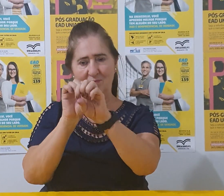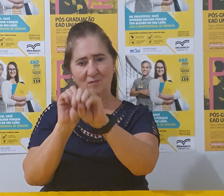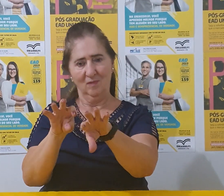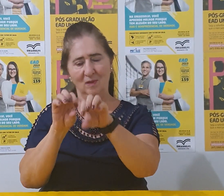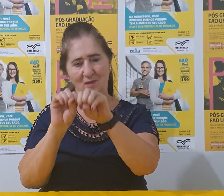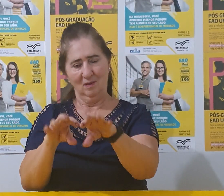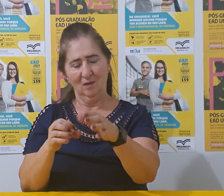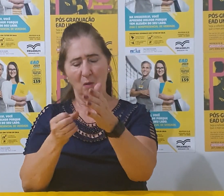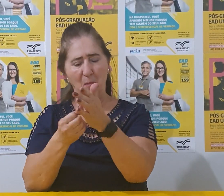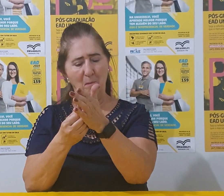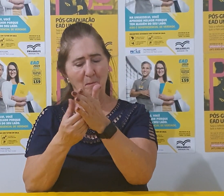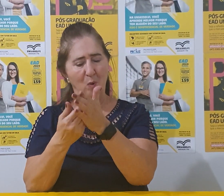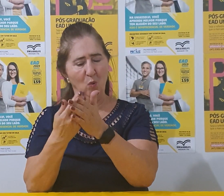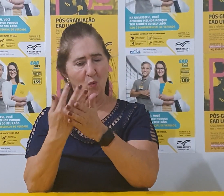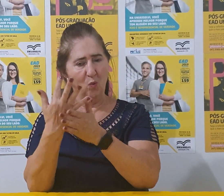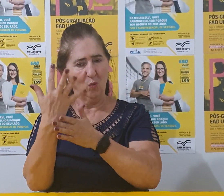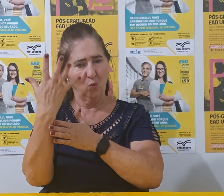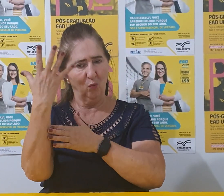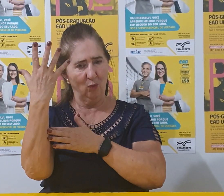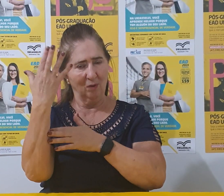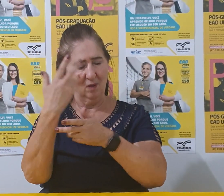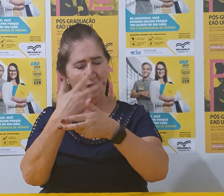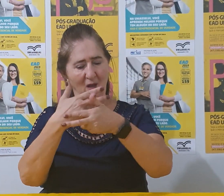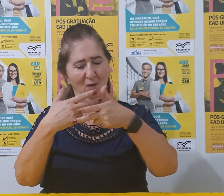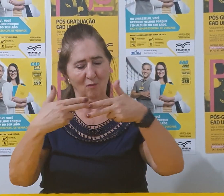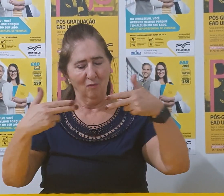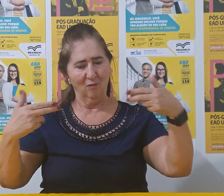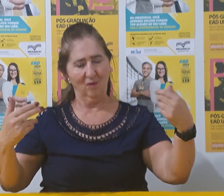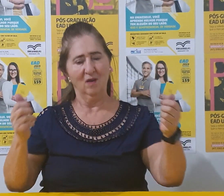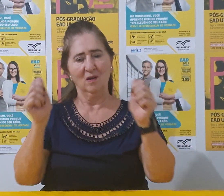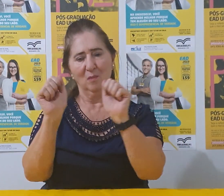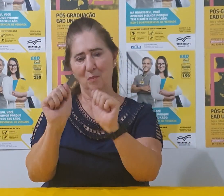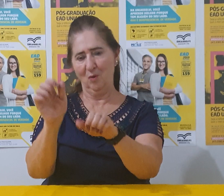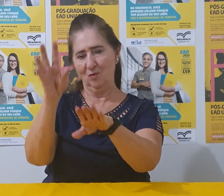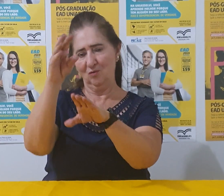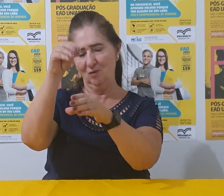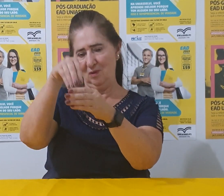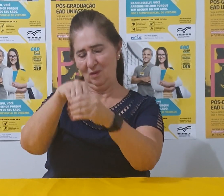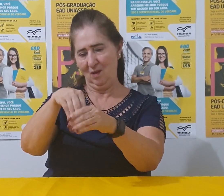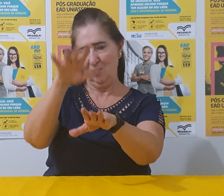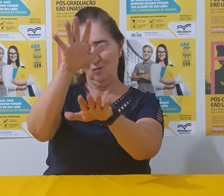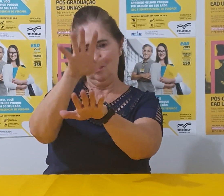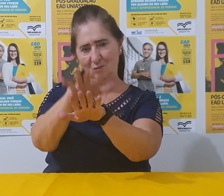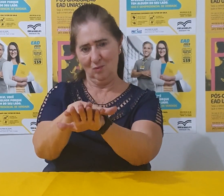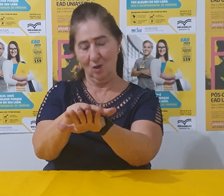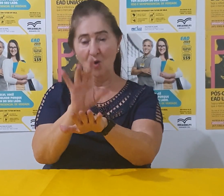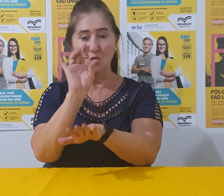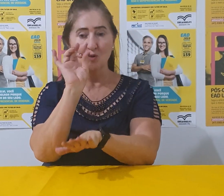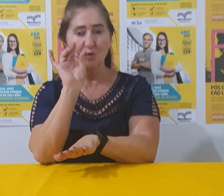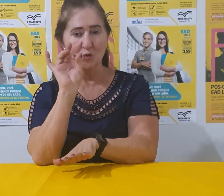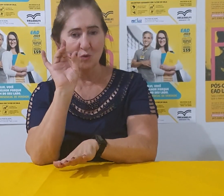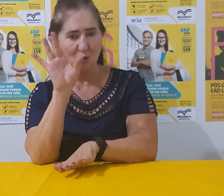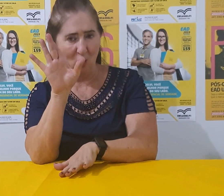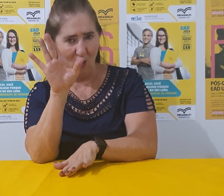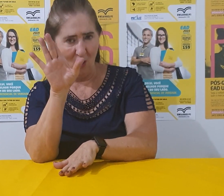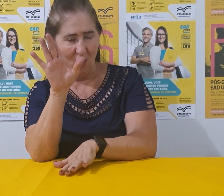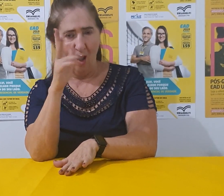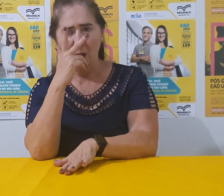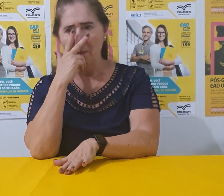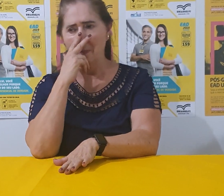Muitas são as possibilidades de promover uma real inclusão, que não seja apenas uma inclusão estética, mas